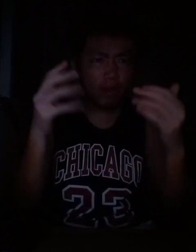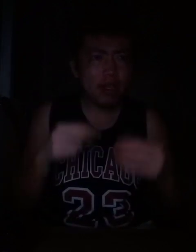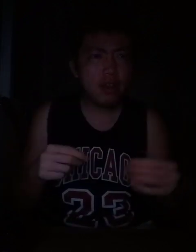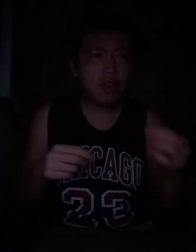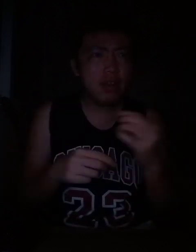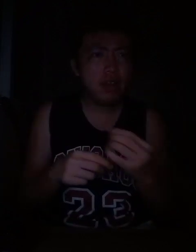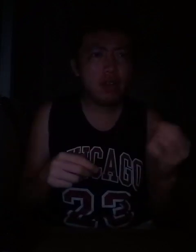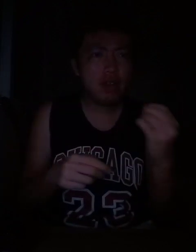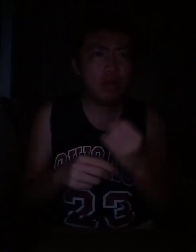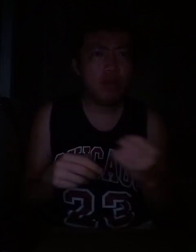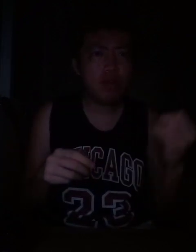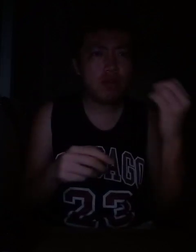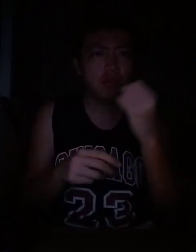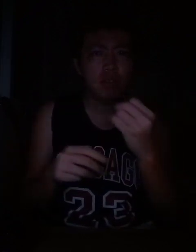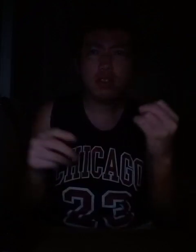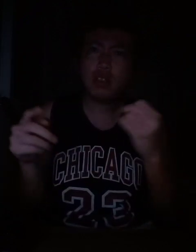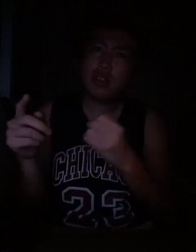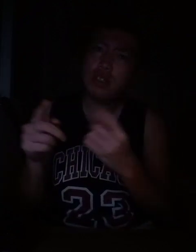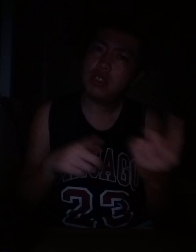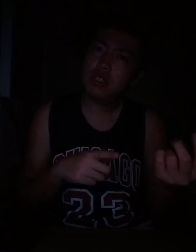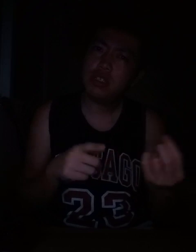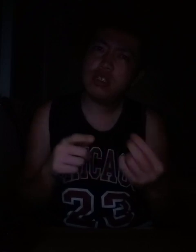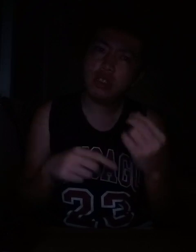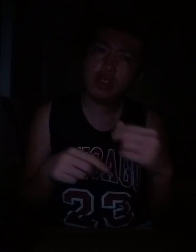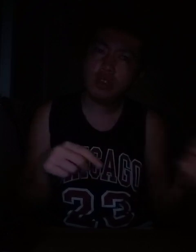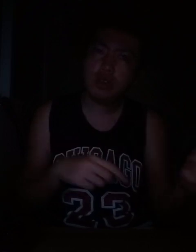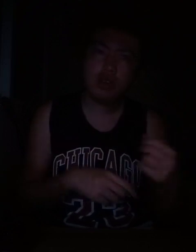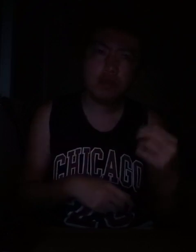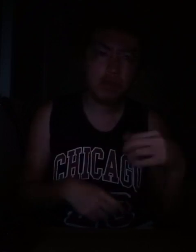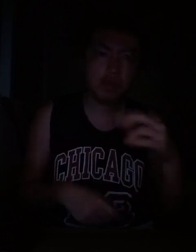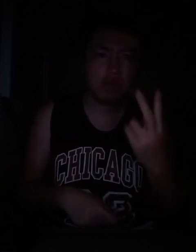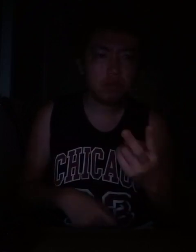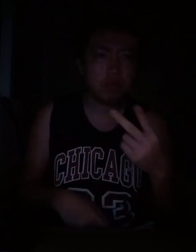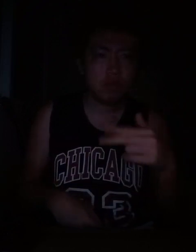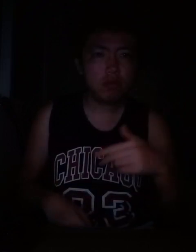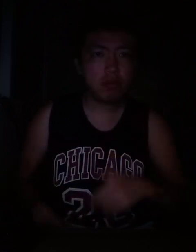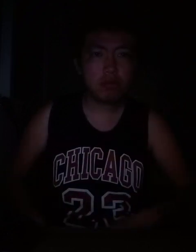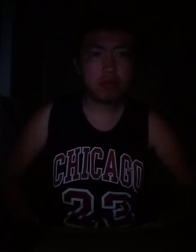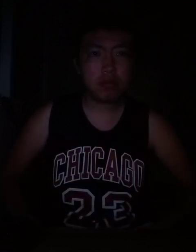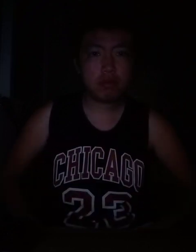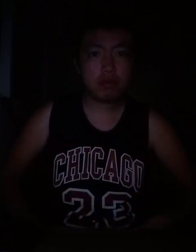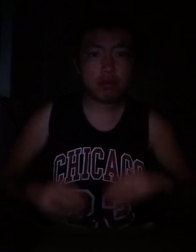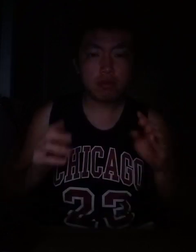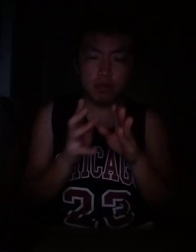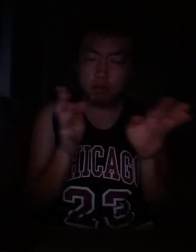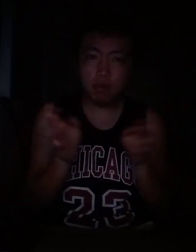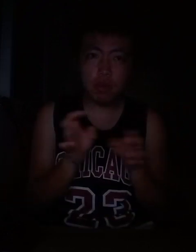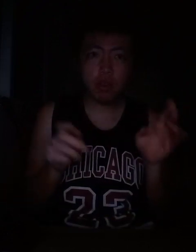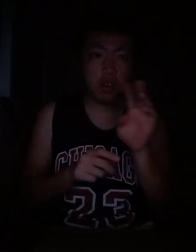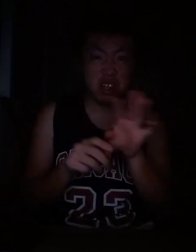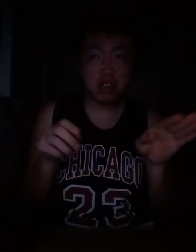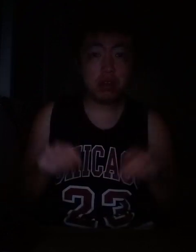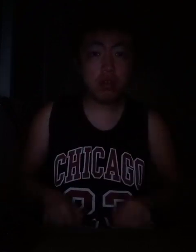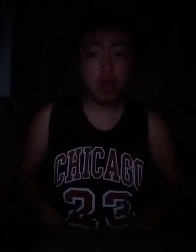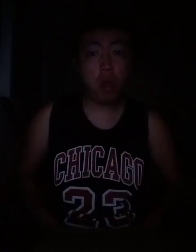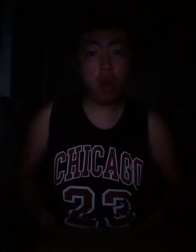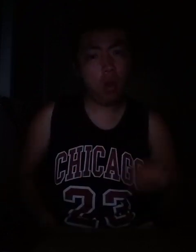녀석도 빠르갖고 한 2, 3m 깎여 내려갔어요. 또 물이 흐른 쪽으로. 당시 현장을 지휘하던 대대장이 장병들이